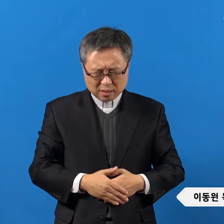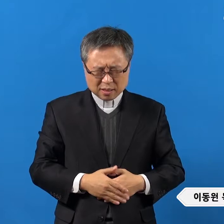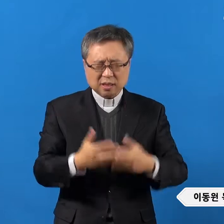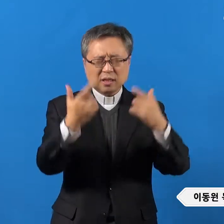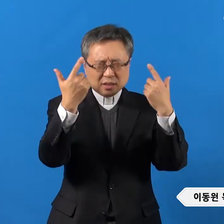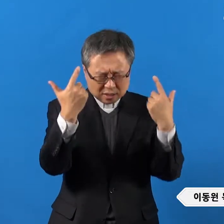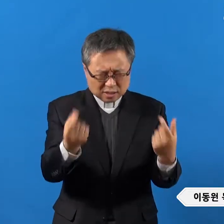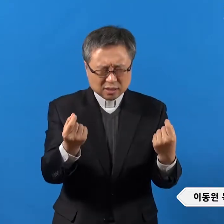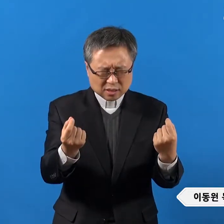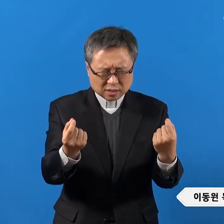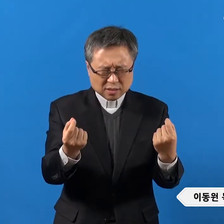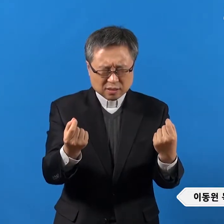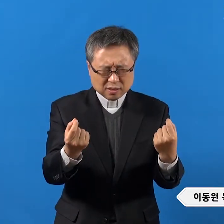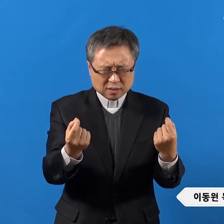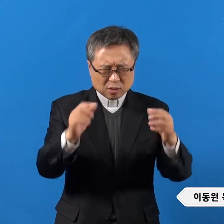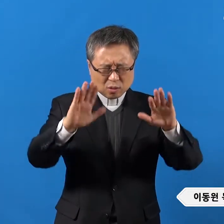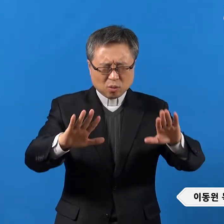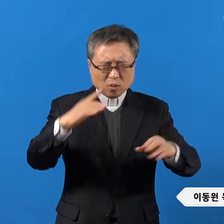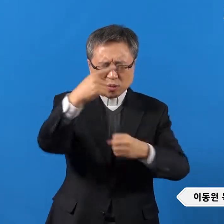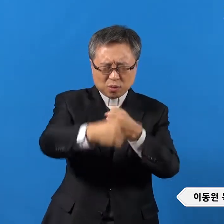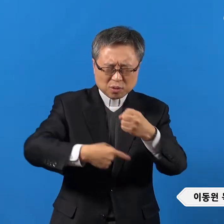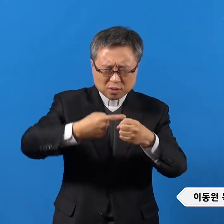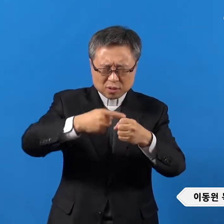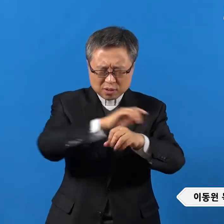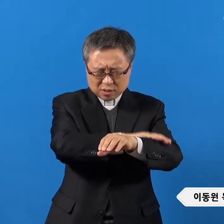그렇게 금년 하루를 잘 마무리하게 도와주시고,